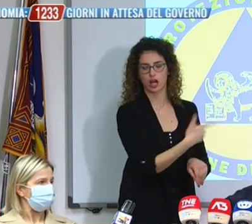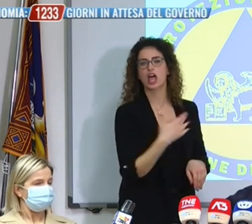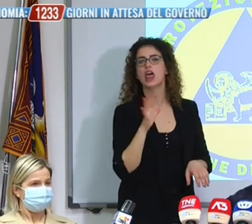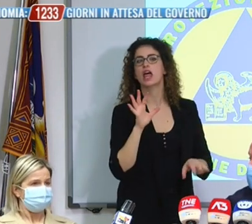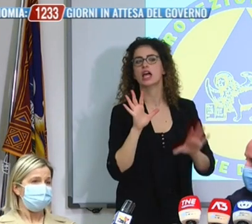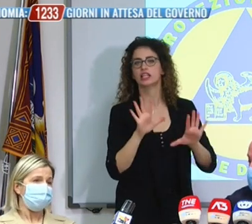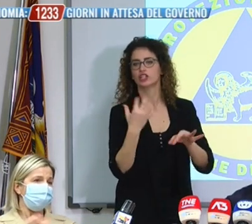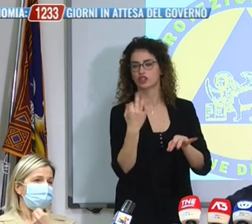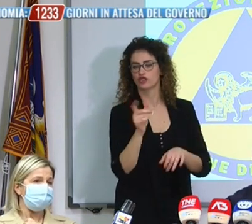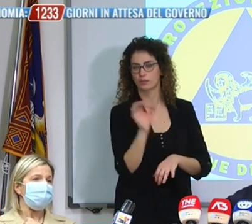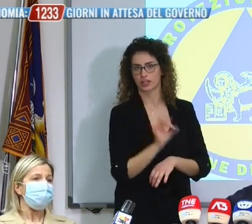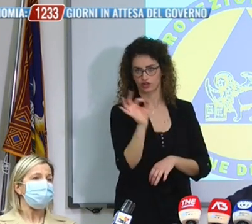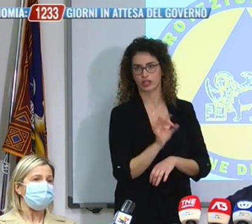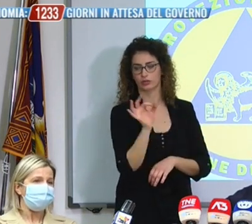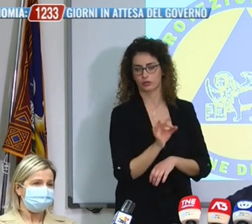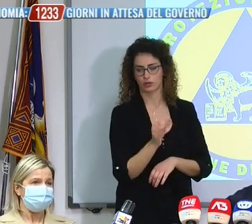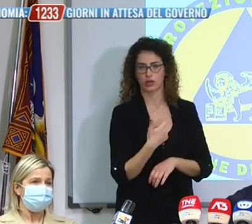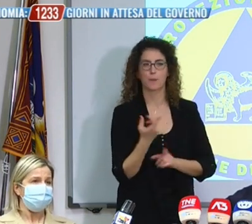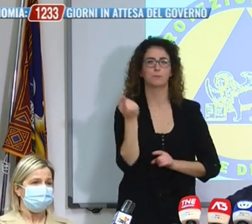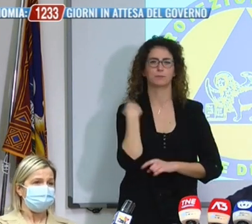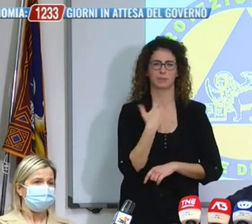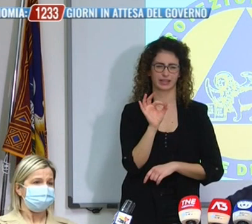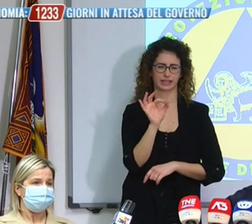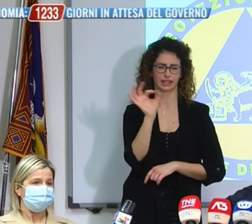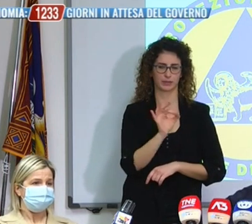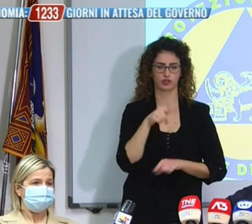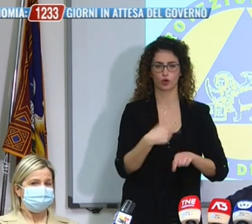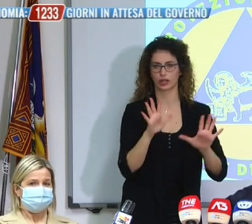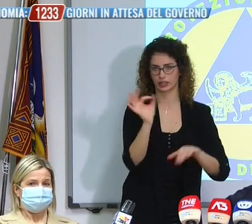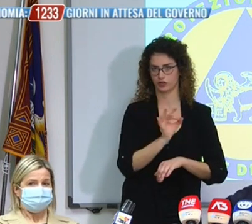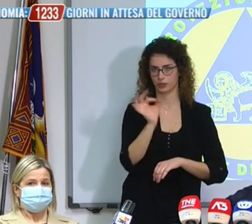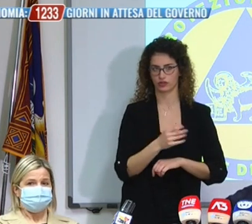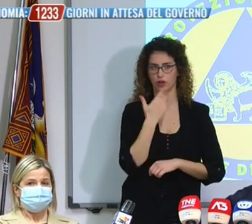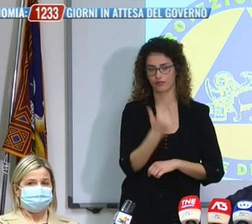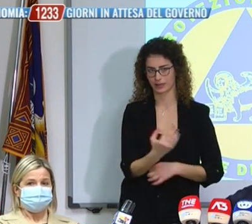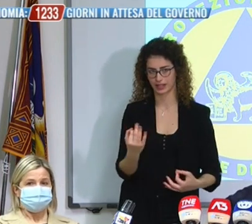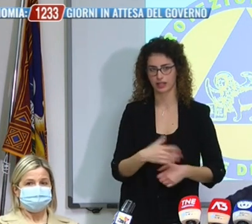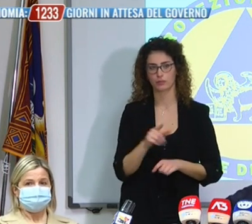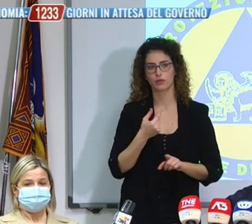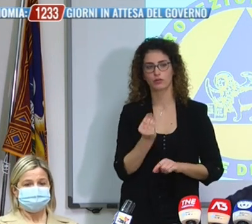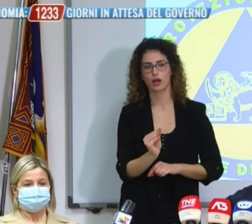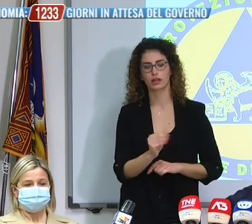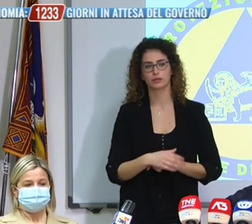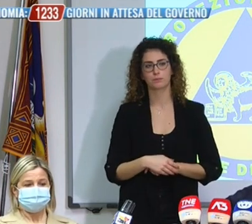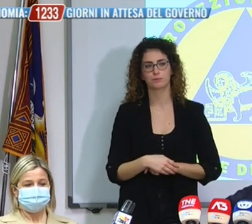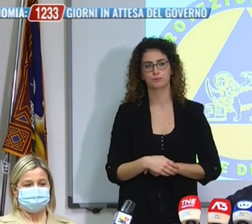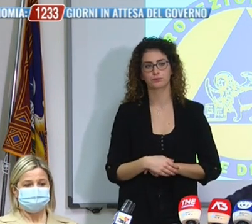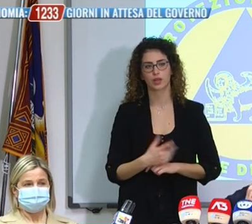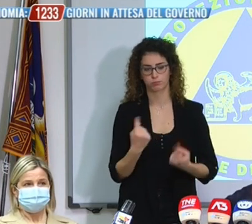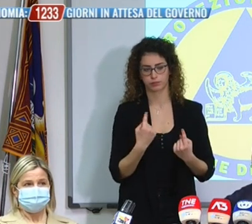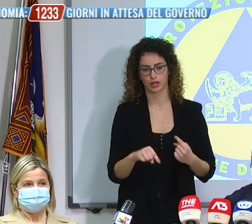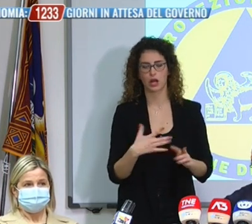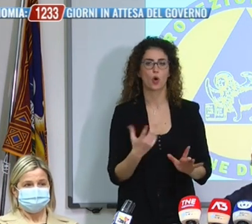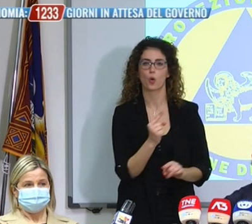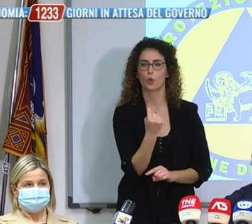10%. Un 10%, ecco. Adesso si trattiene il 10%. Ok. Va bene, grazie. Poi volevo chiedere un'altra cosa, sempre su questo. Cioè,